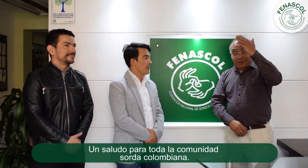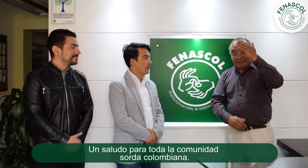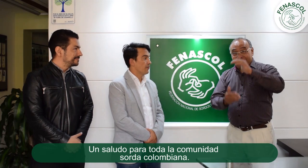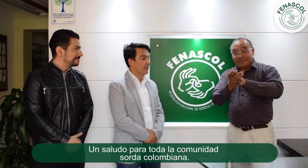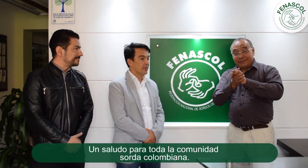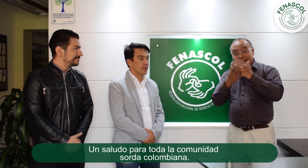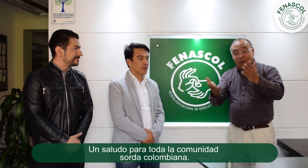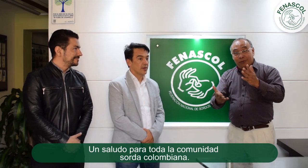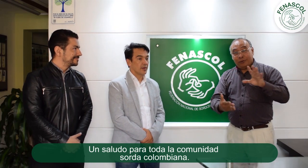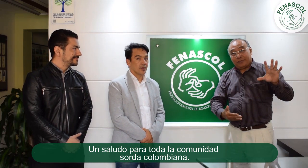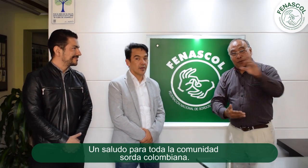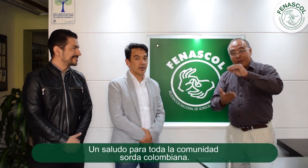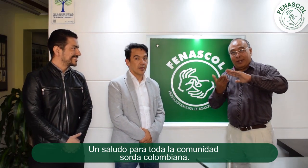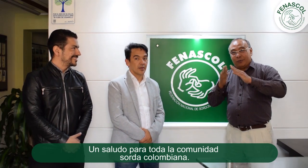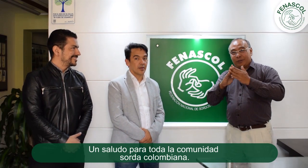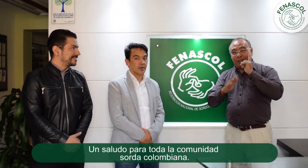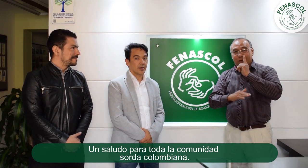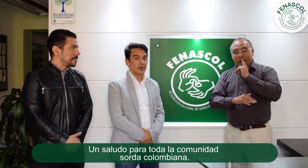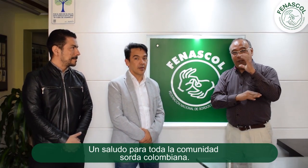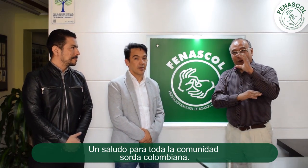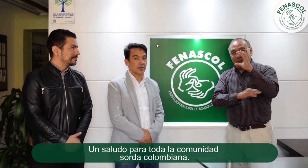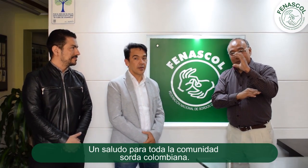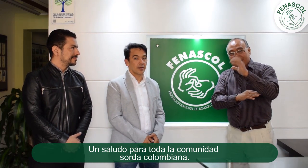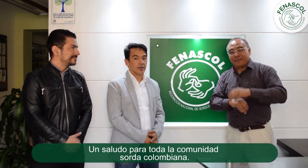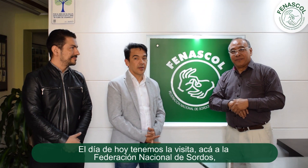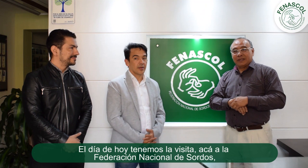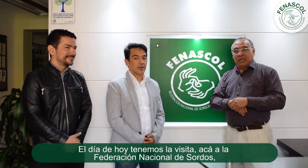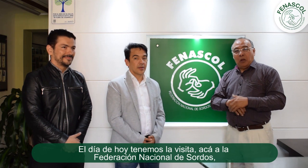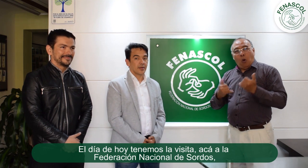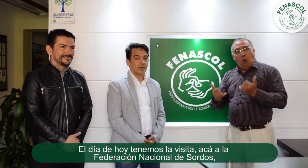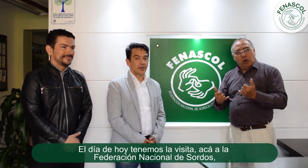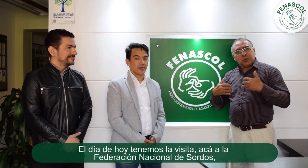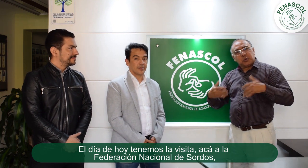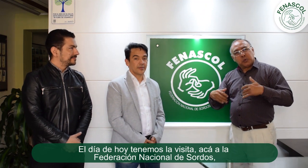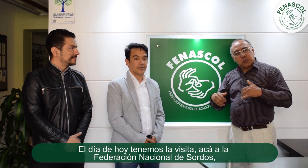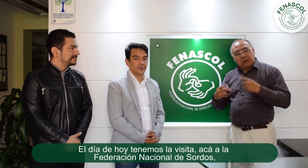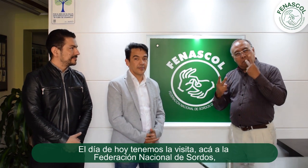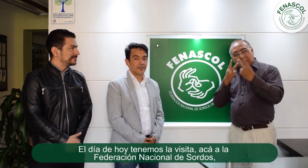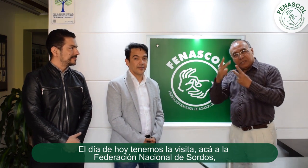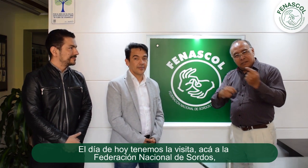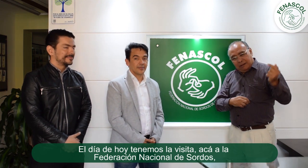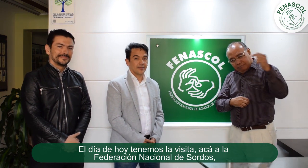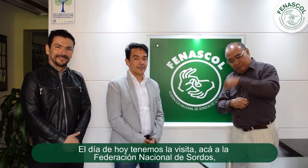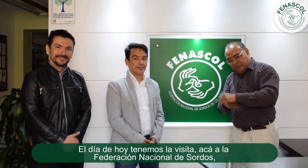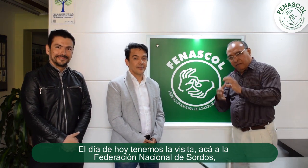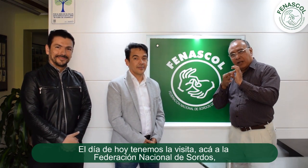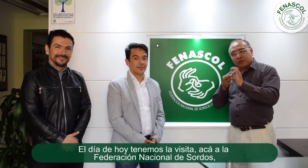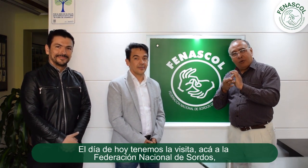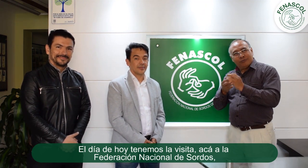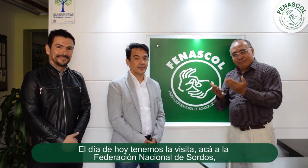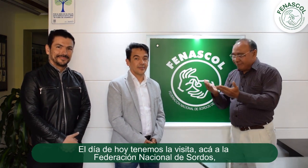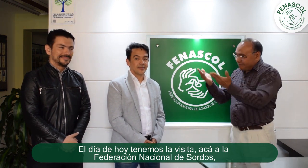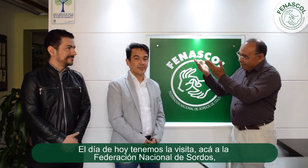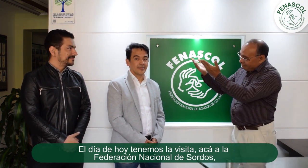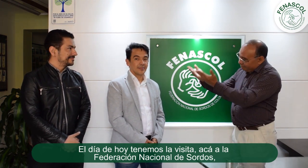Un saludo para toda la comunidad sorda colombiana. El día de hoy tenemos la visita